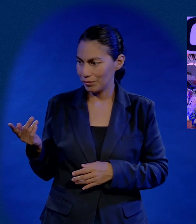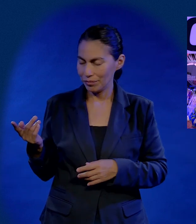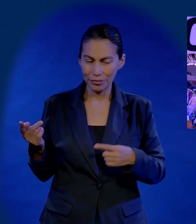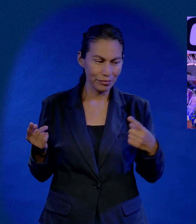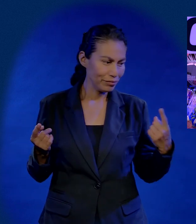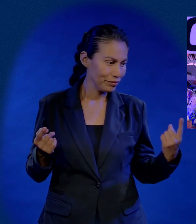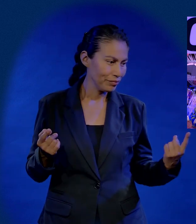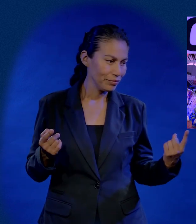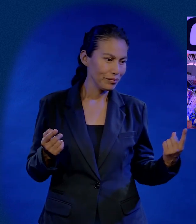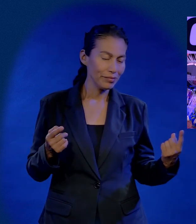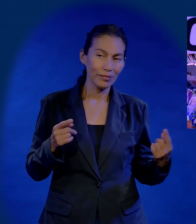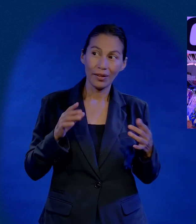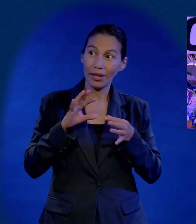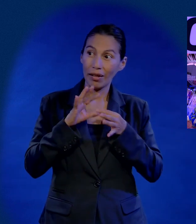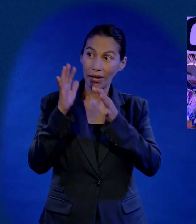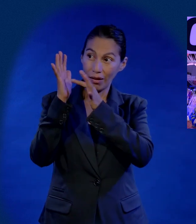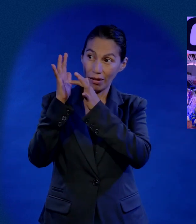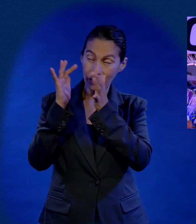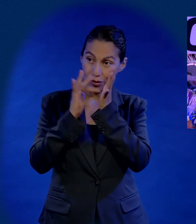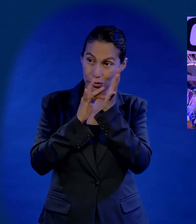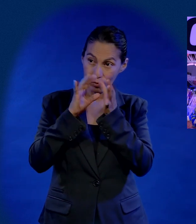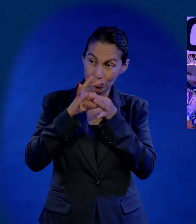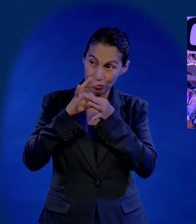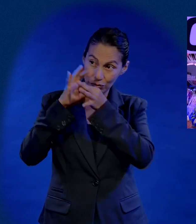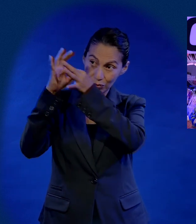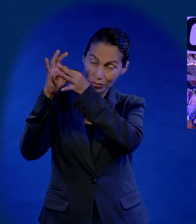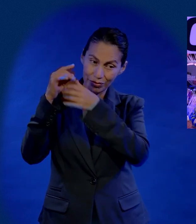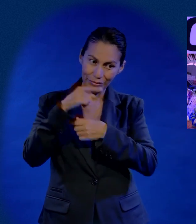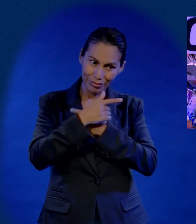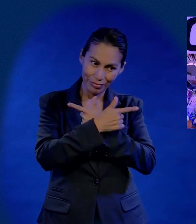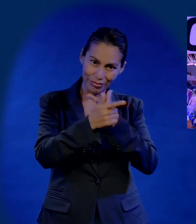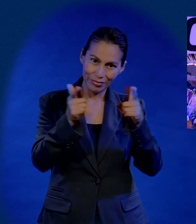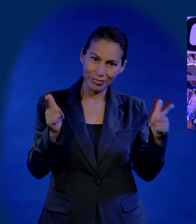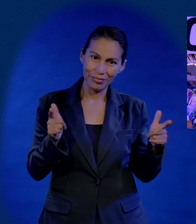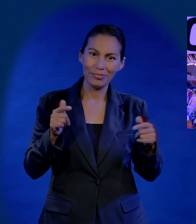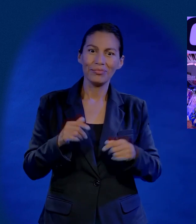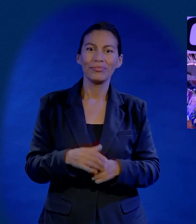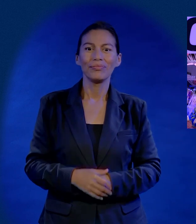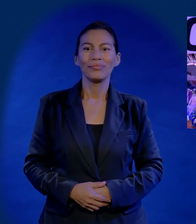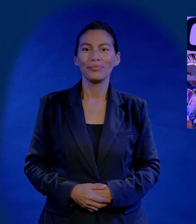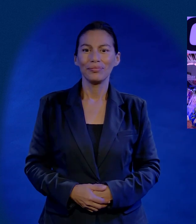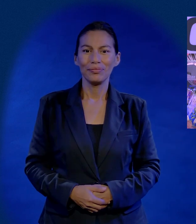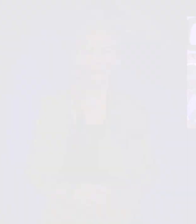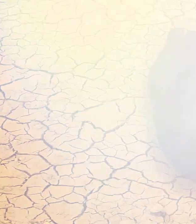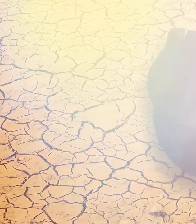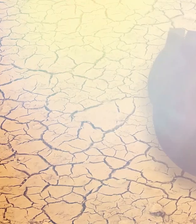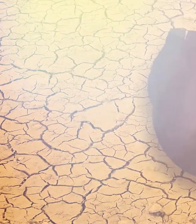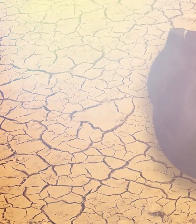Amén. Amén. Dile al de al lado, sé libre en Jesucristo.